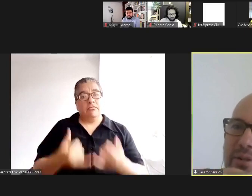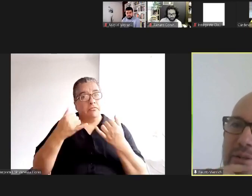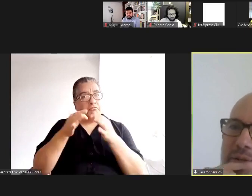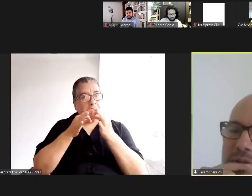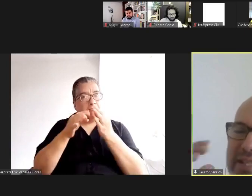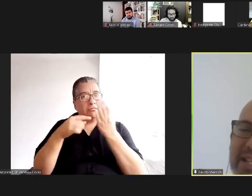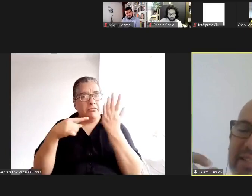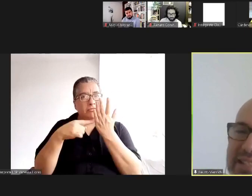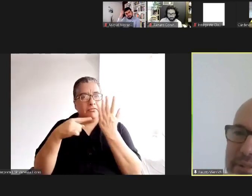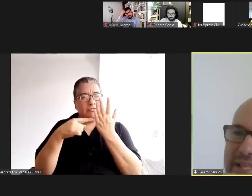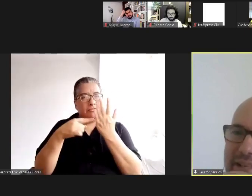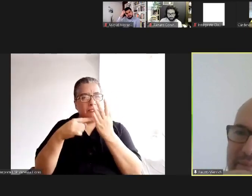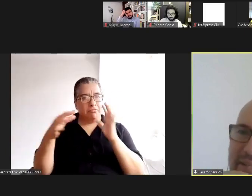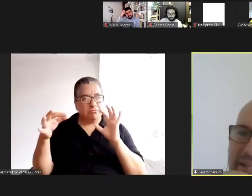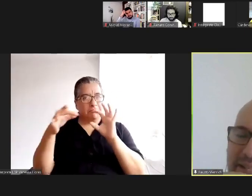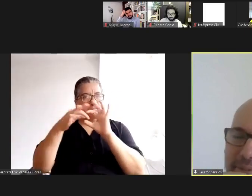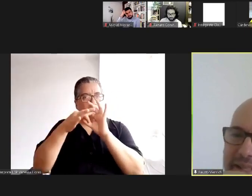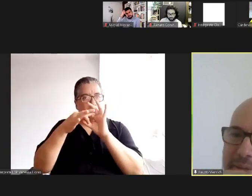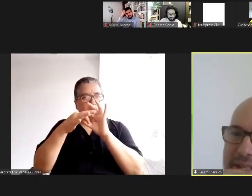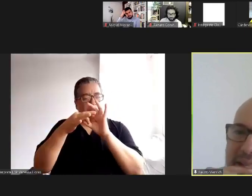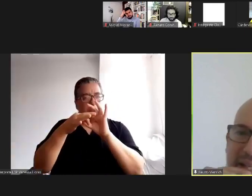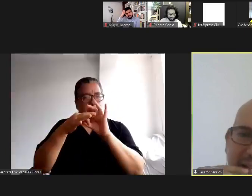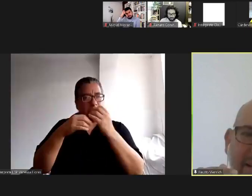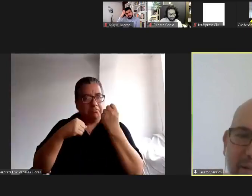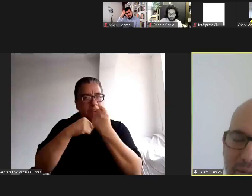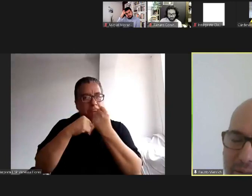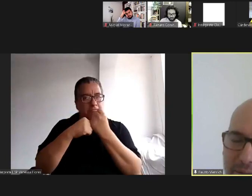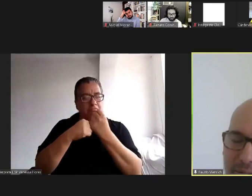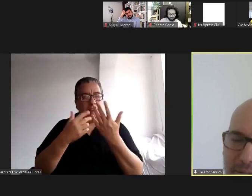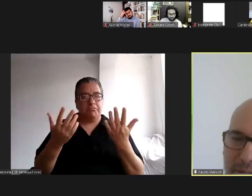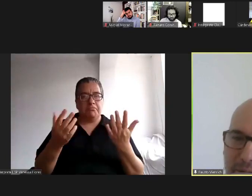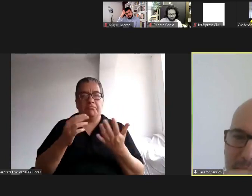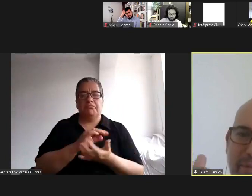para toda esta actividad. Evidentemente que